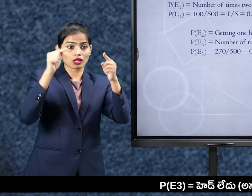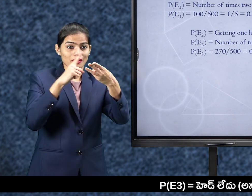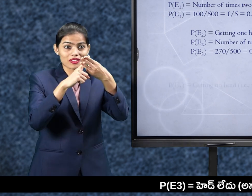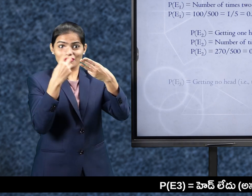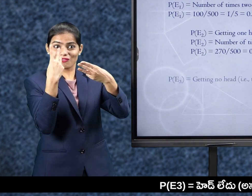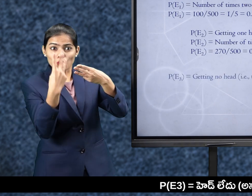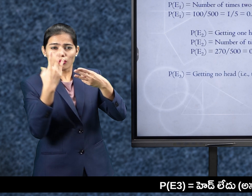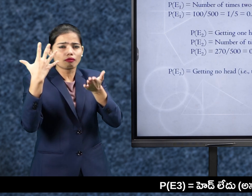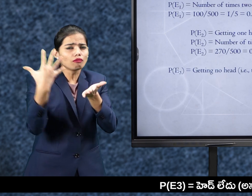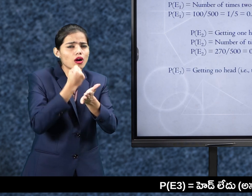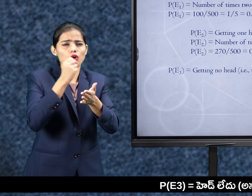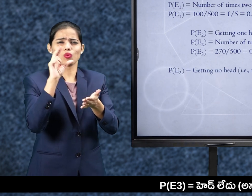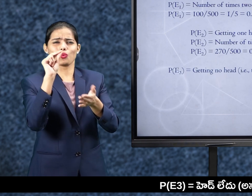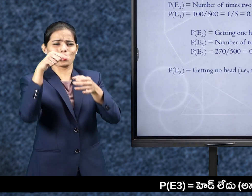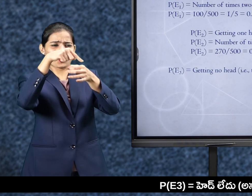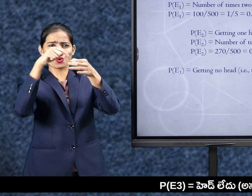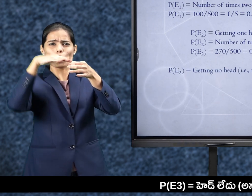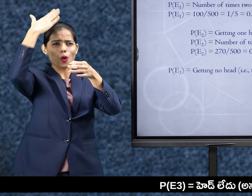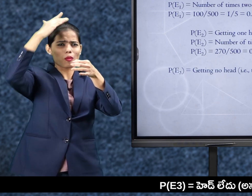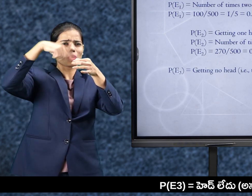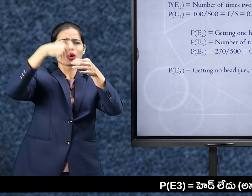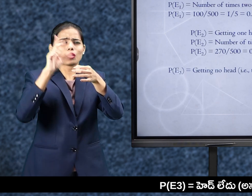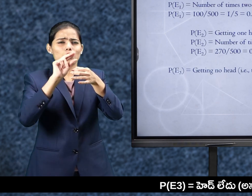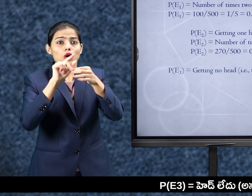PE3 నో హెడ్ అంటే 2 తోకలే వచ్చాయి